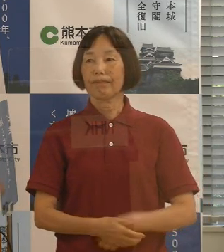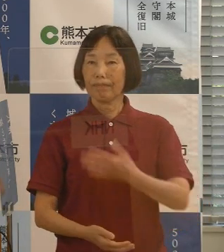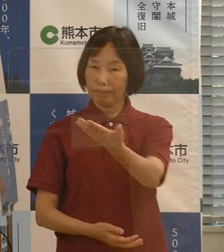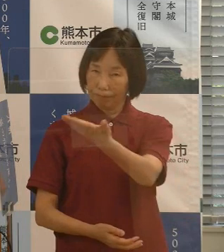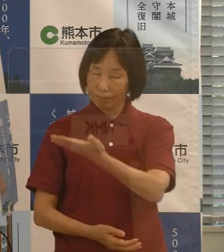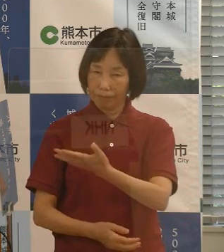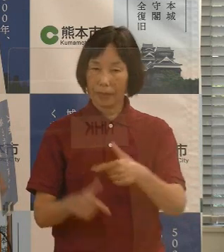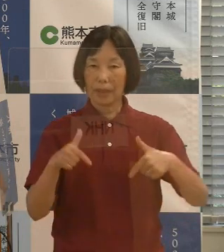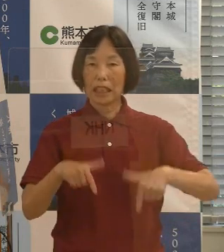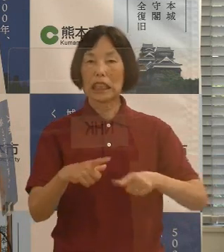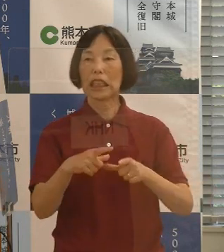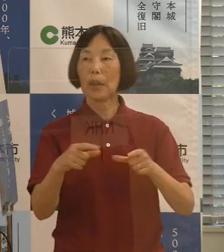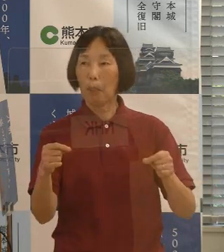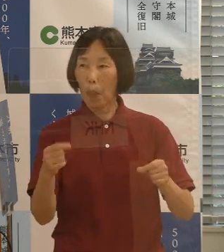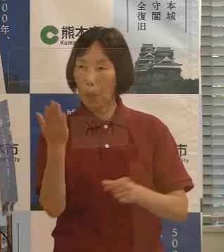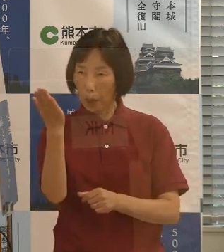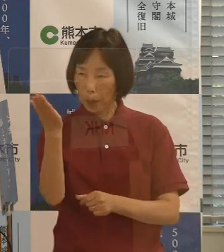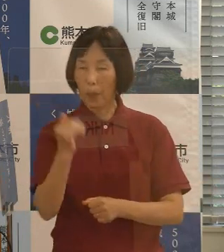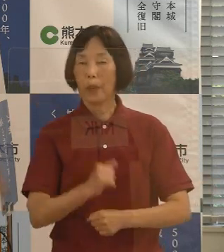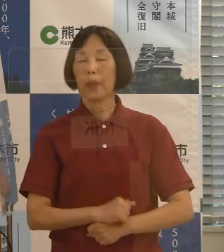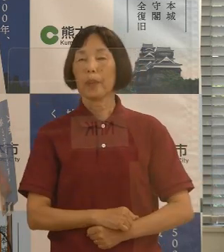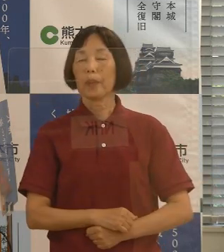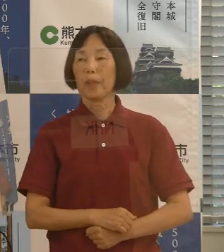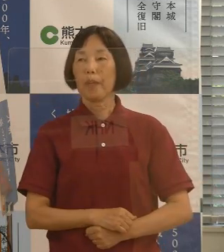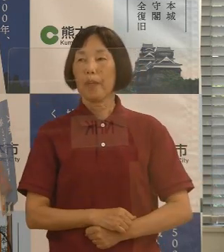はい、はい、じゃあ西日本さん、じゃあ後ろ、